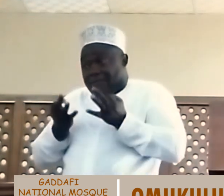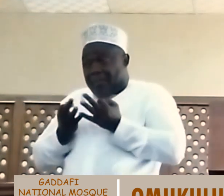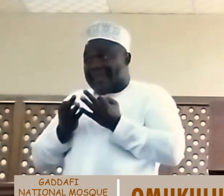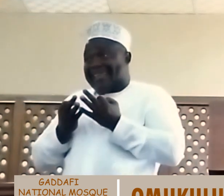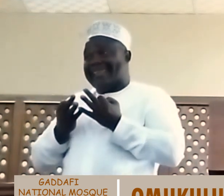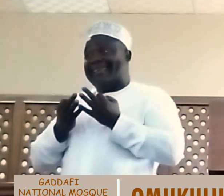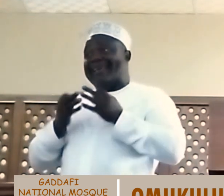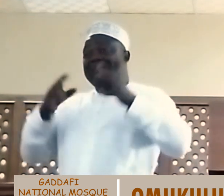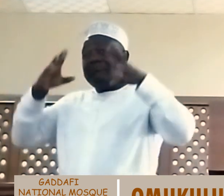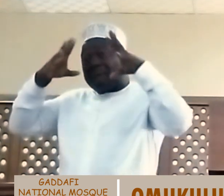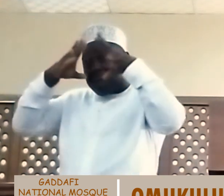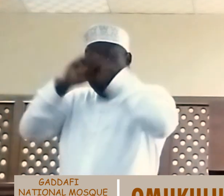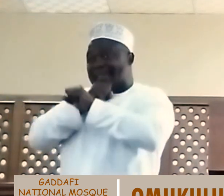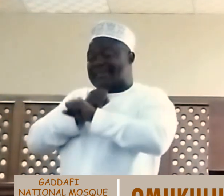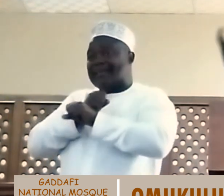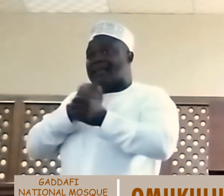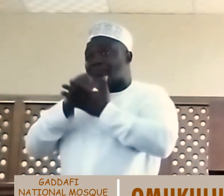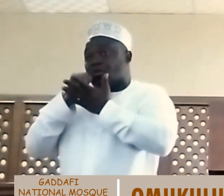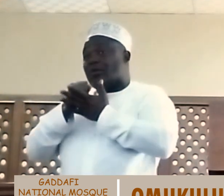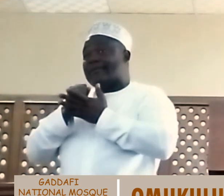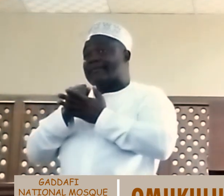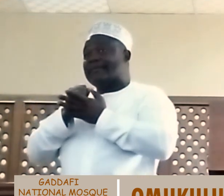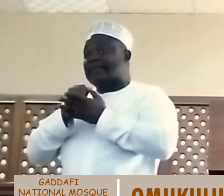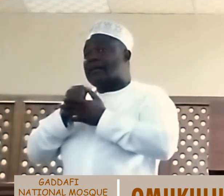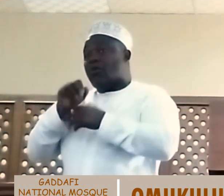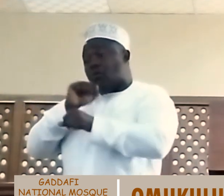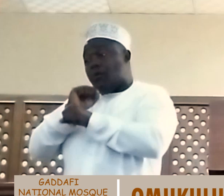egenda kumiisinga gusigalenga mukululo gwo